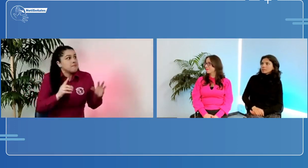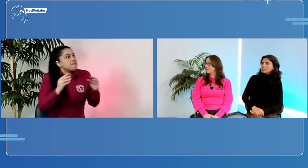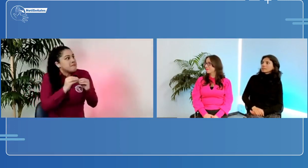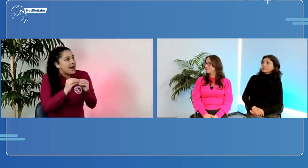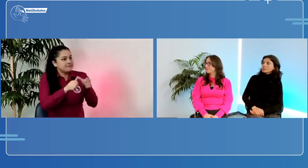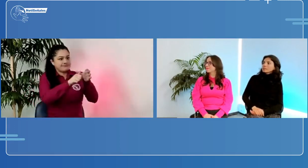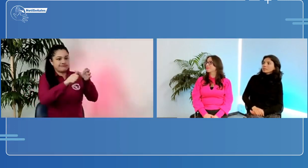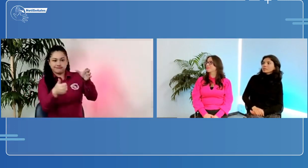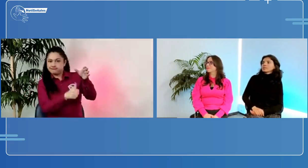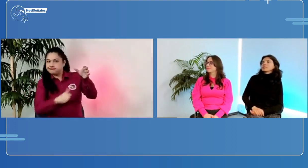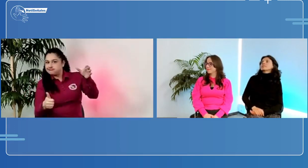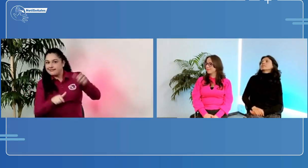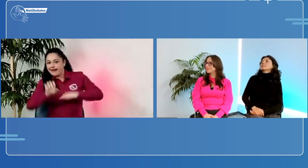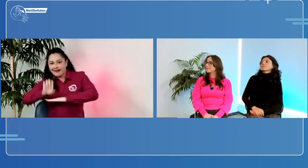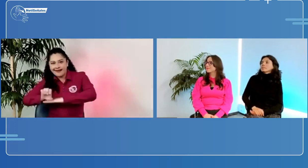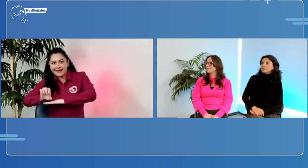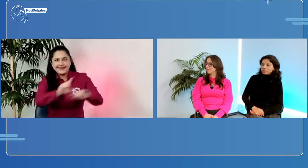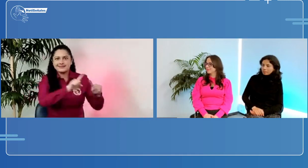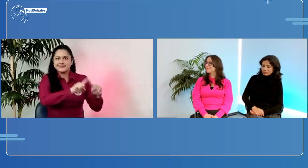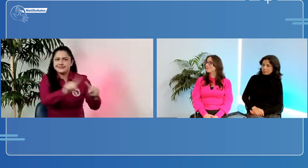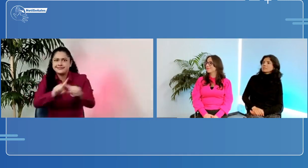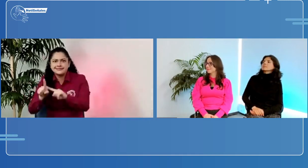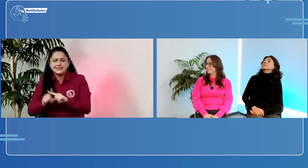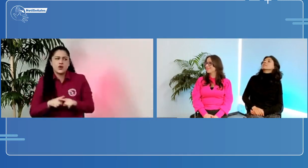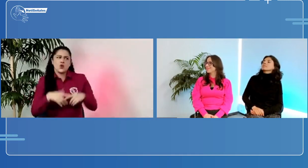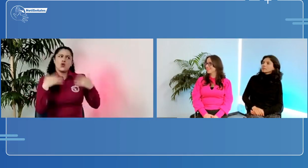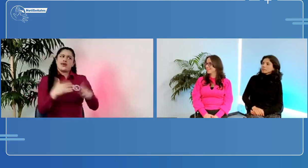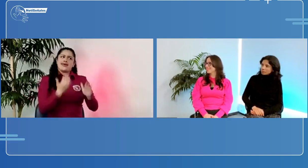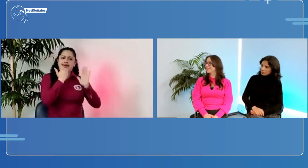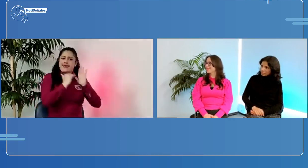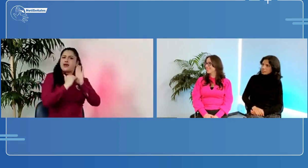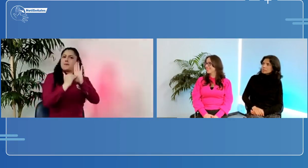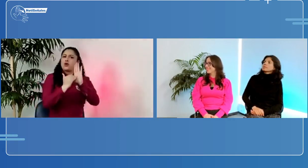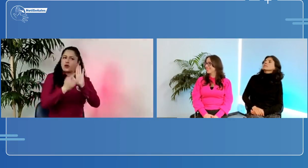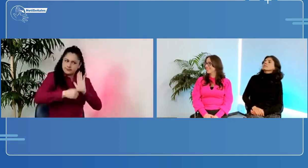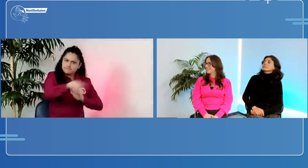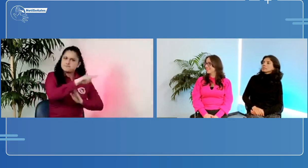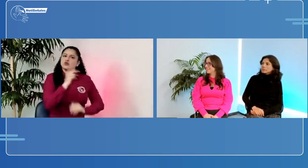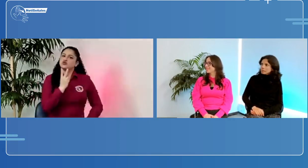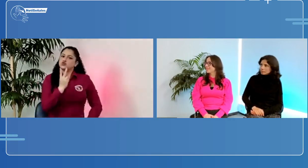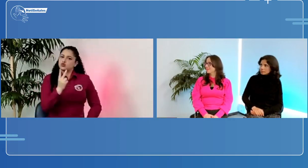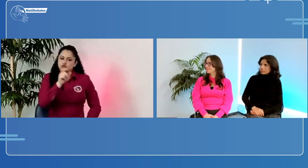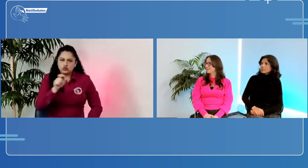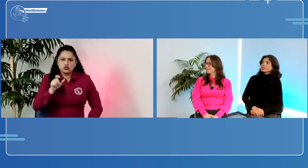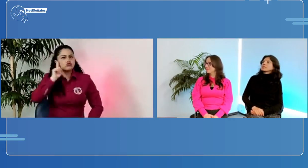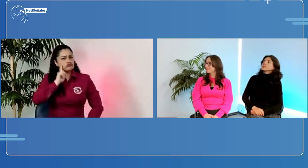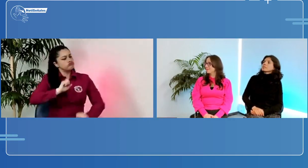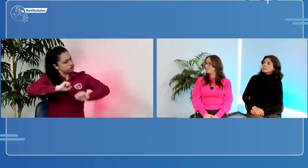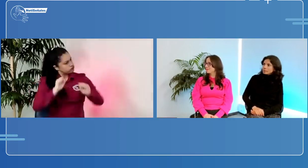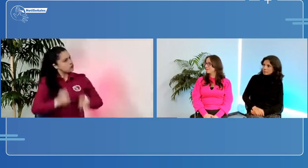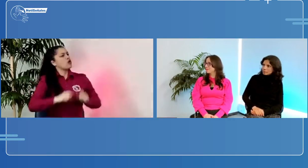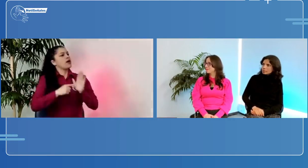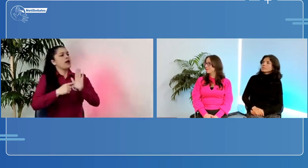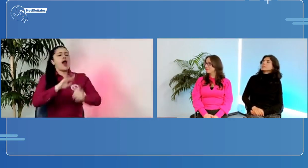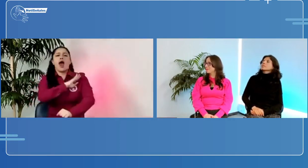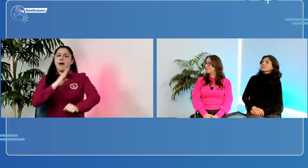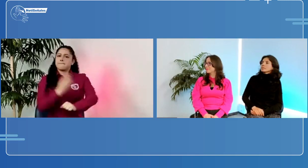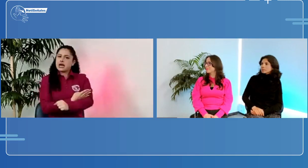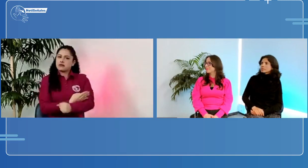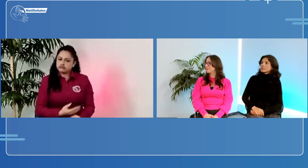crezca. Pero pensemos que no solo Ministerio de Salud, sino cada una de las entidades afiliadas a este ministerio. Entonces, claro, dos personas sordas que se